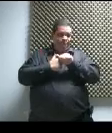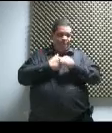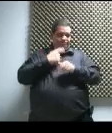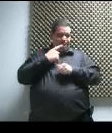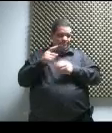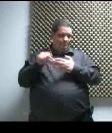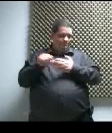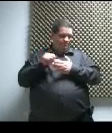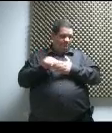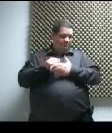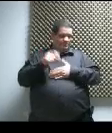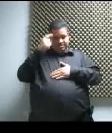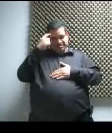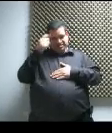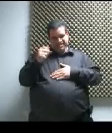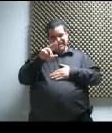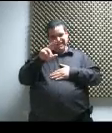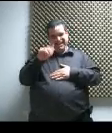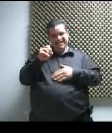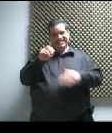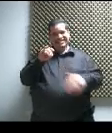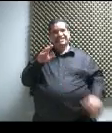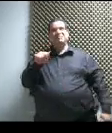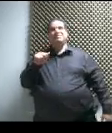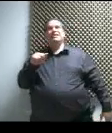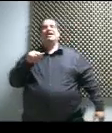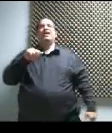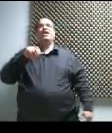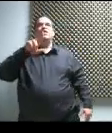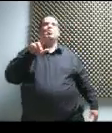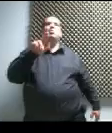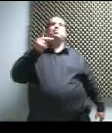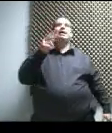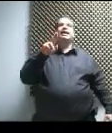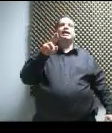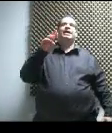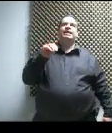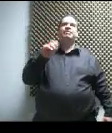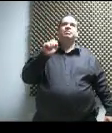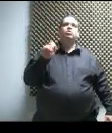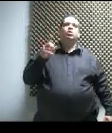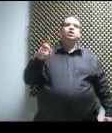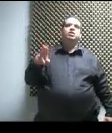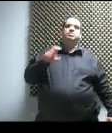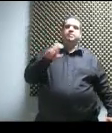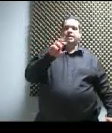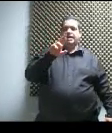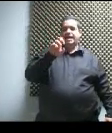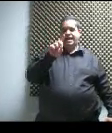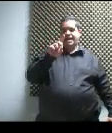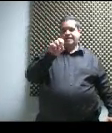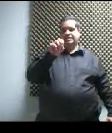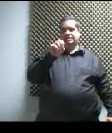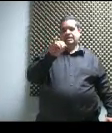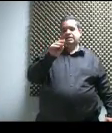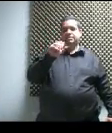la página. Bueno, diga tú, porque tú la Red sísmica.uprm.edu. Vamos a repetirla otra vez. Red sísmica